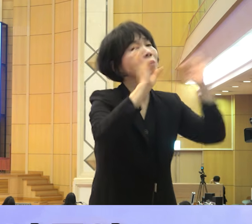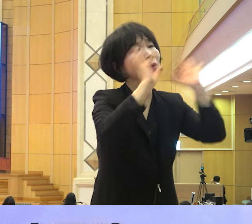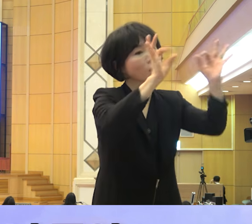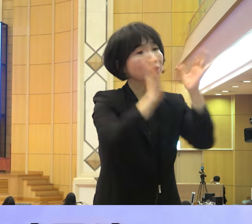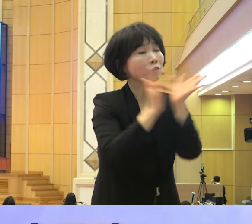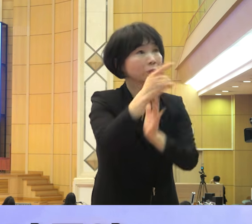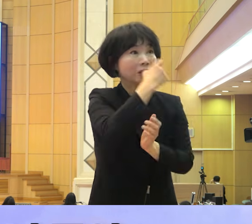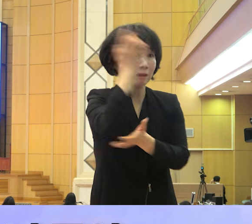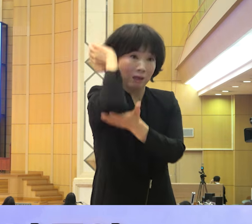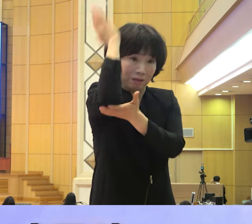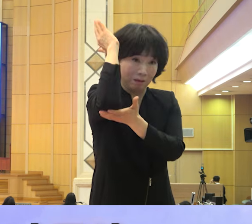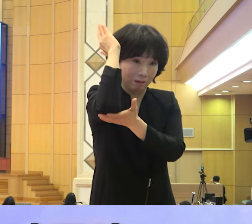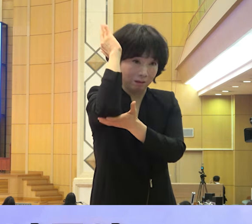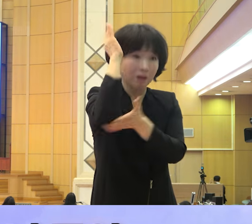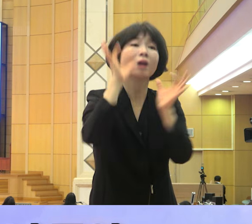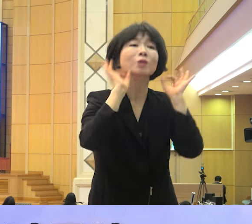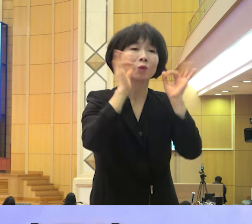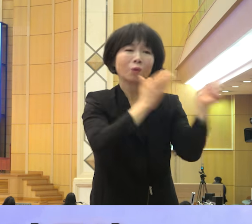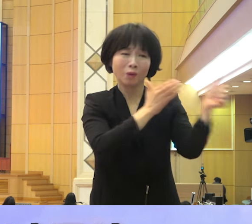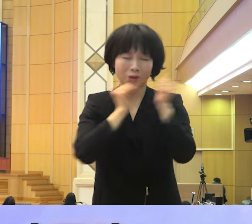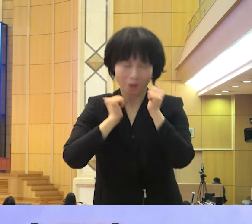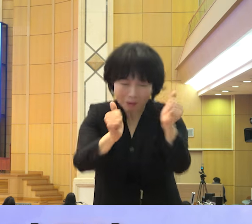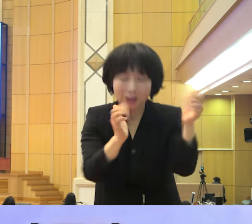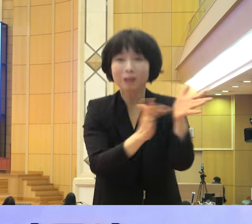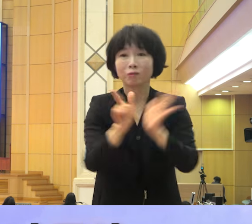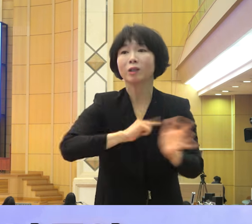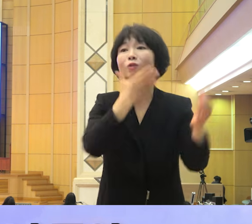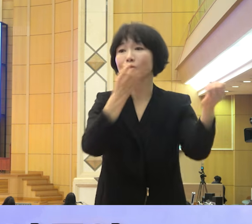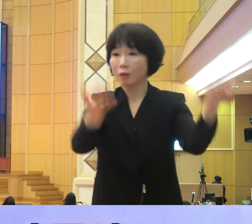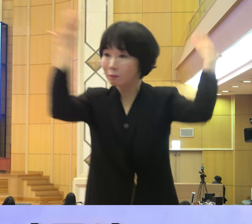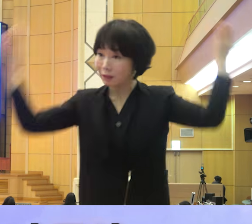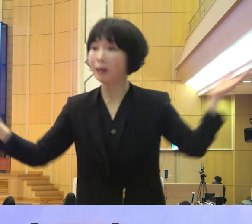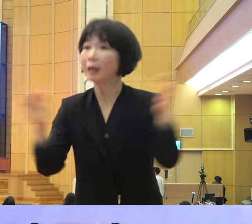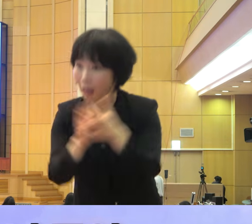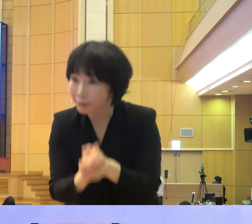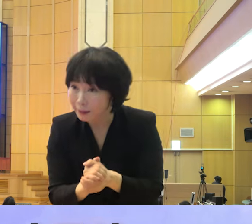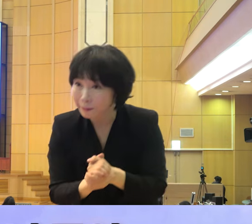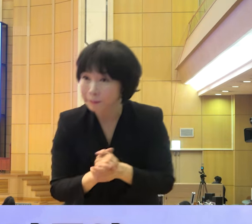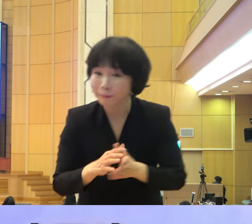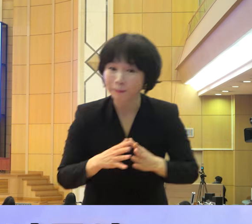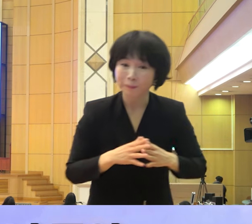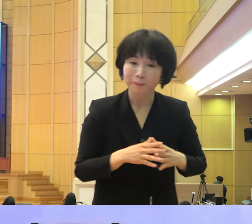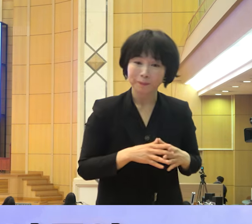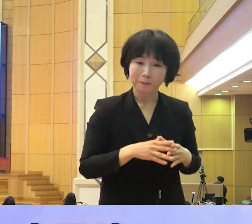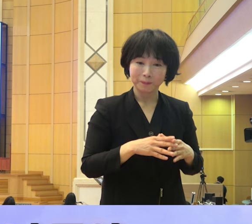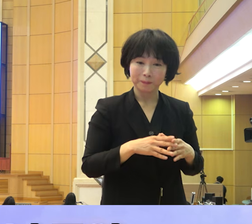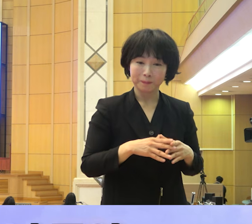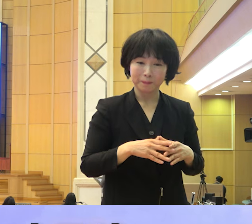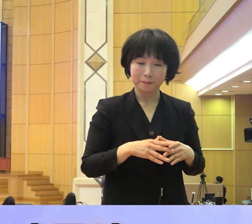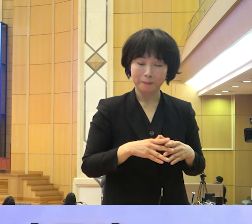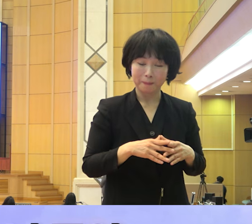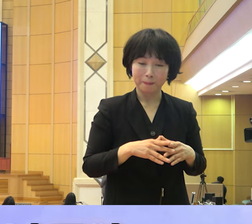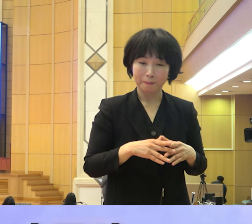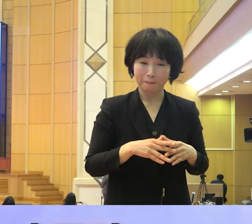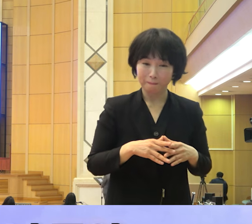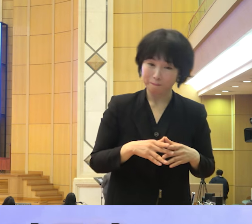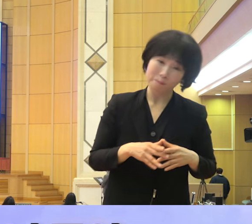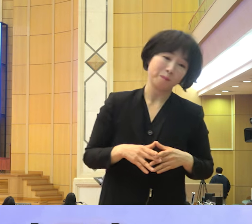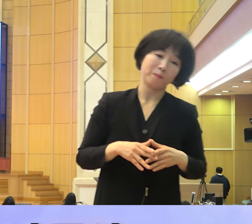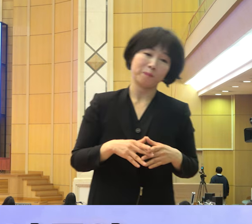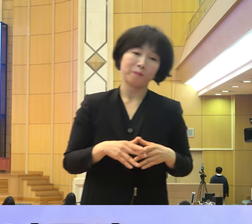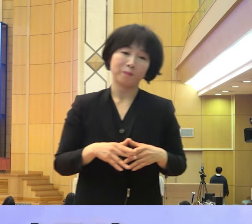예수님을 증거하시기를 바랍니다. 그래서 고린도전서 2장 1절부터 2절에 이런 말이 있어요. 바울은 말하기를,